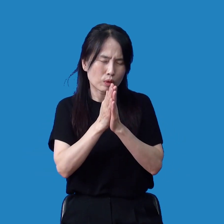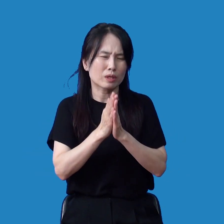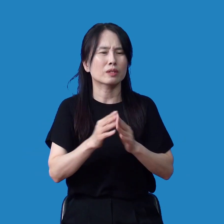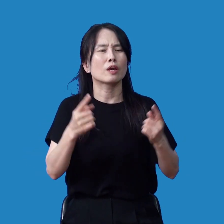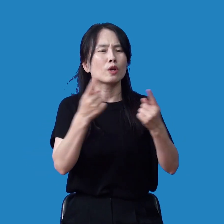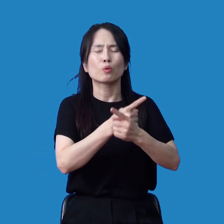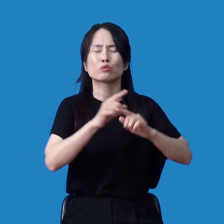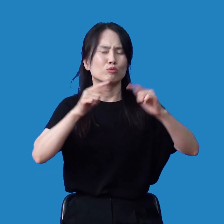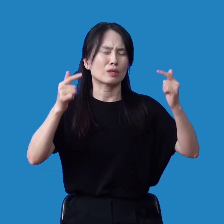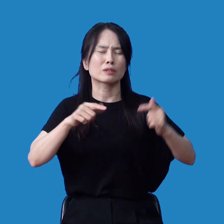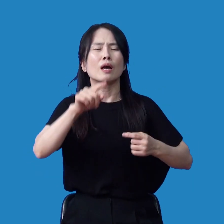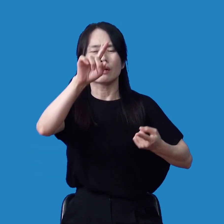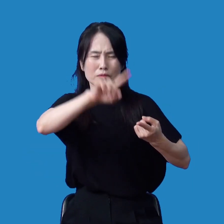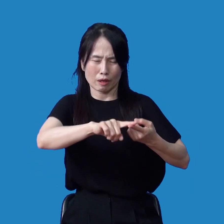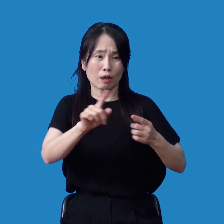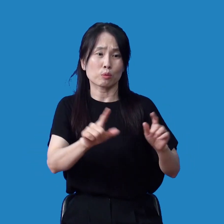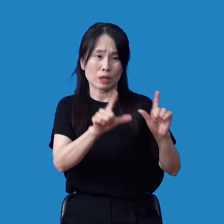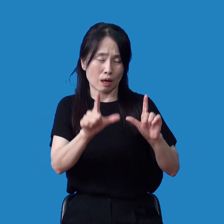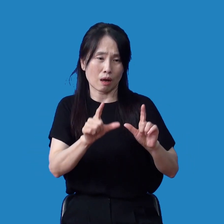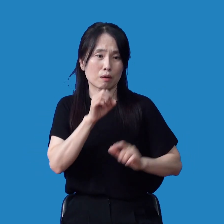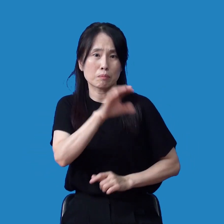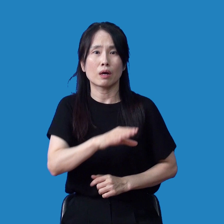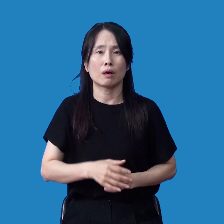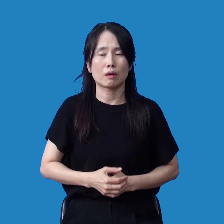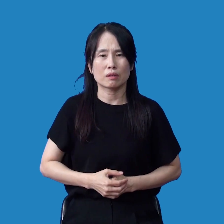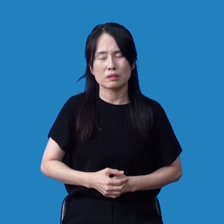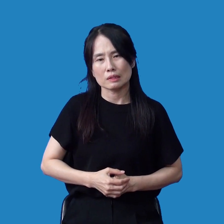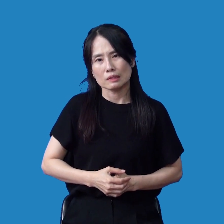그런 것은 삶의 예배가 빵점이지 않습니까?